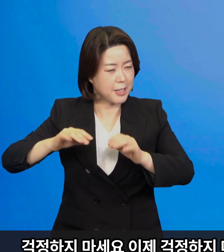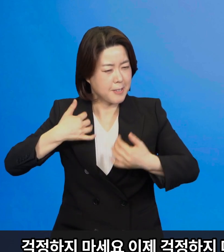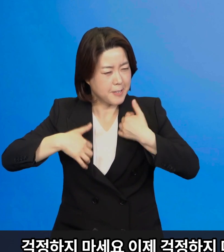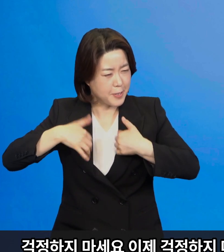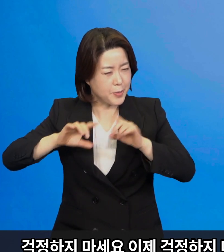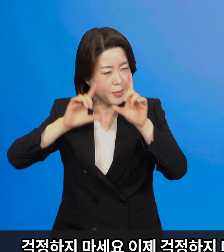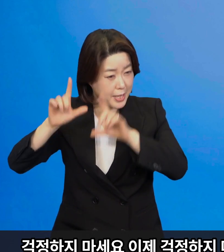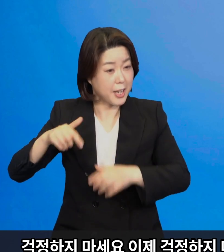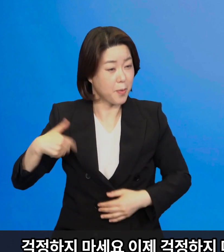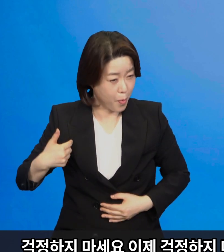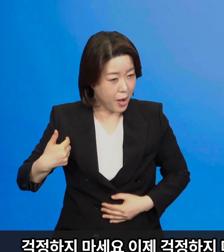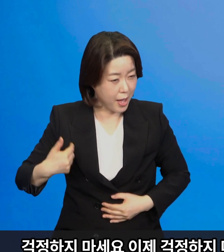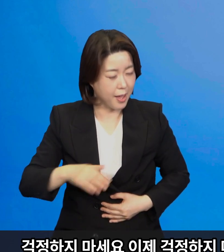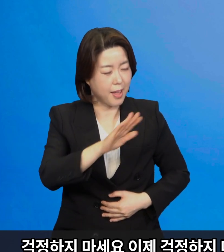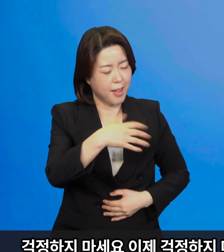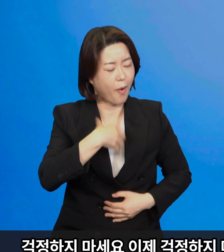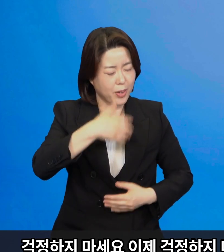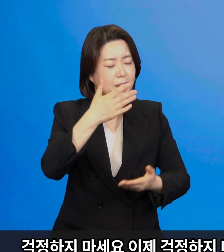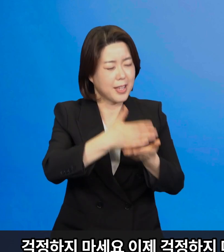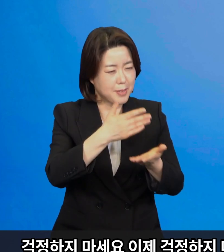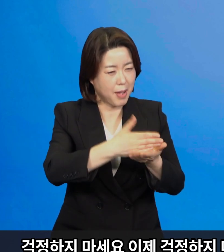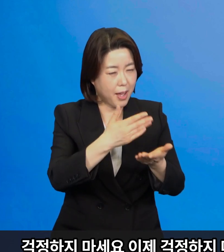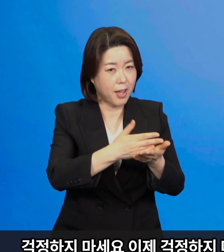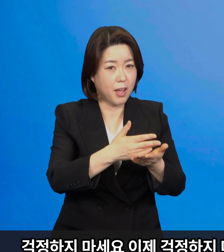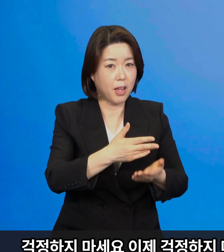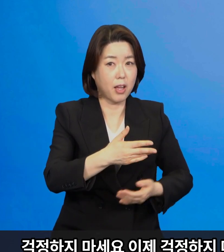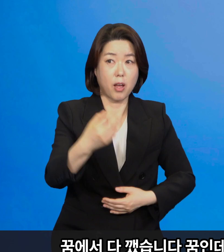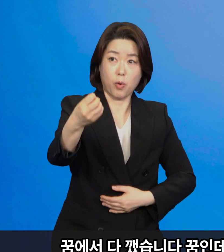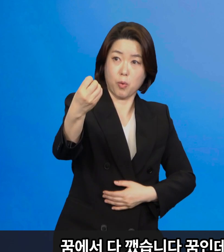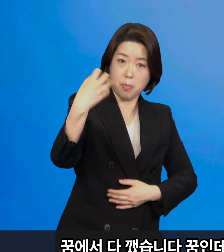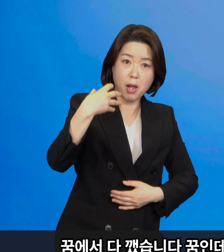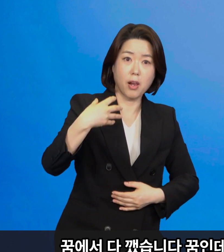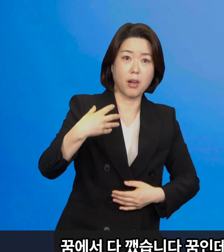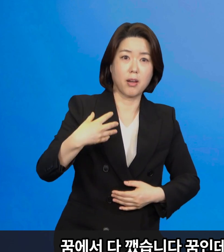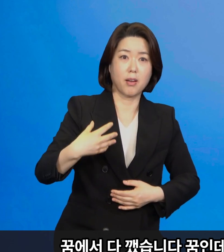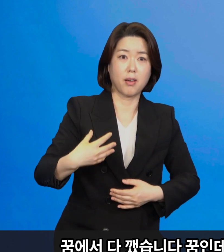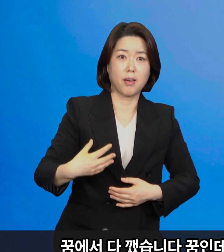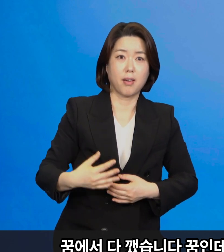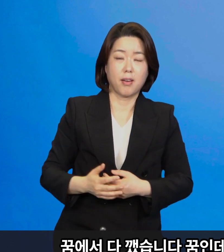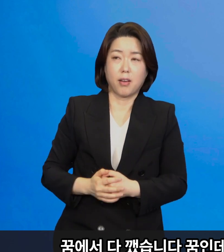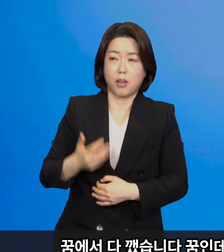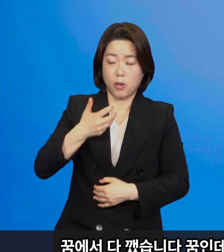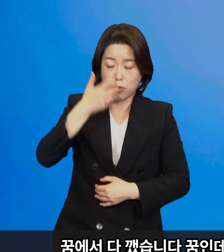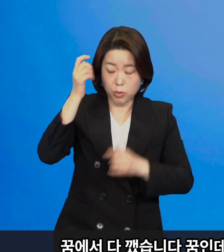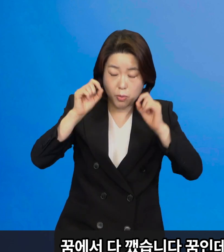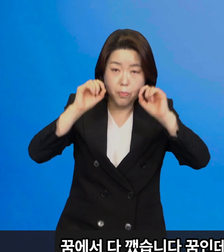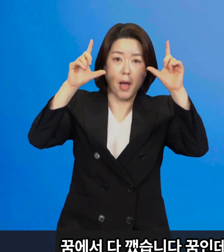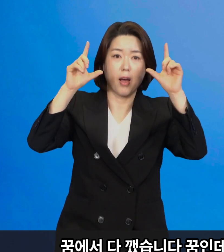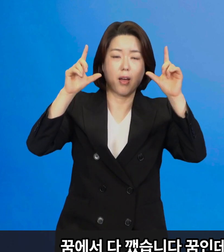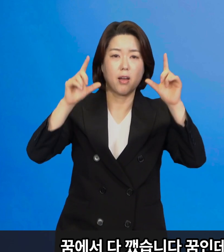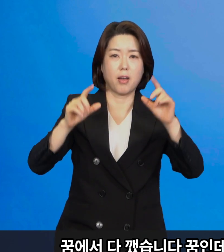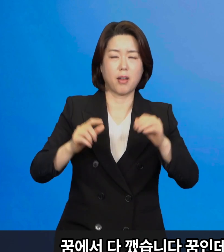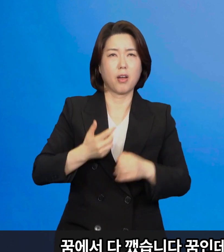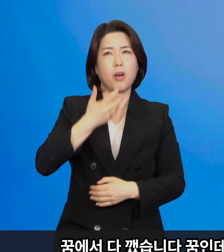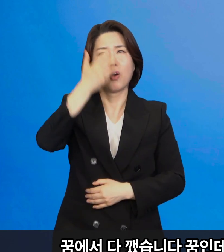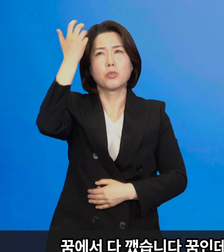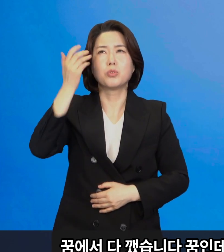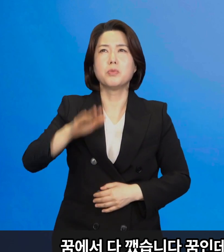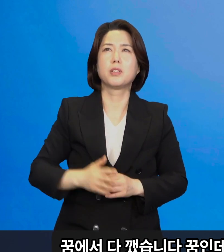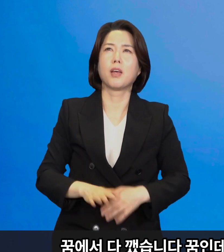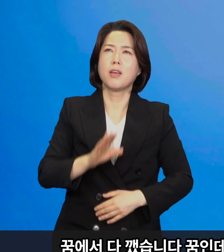걱정하지 마세요. 이제 걱정하지 마세요. 라는 이야기를 해주는 거예요. 꿈에서 딱 깼습니다. 꿈인데